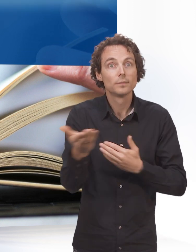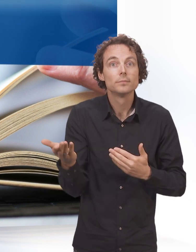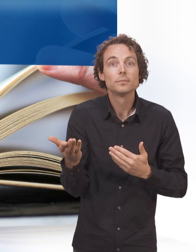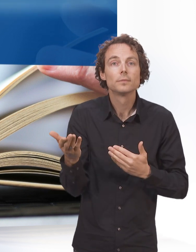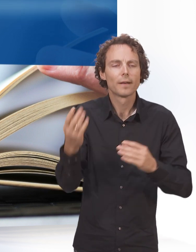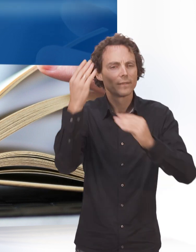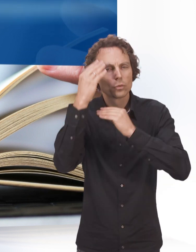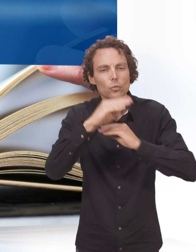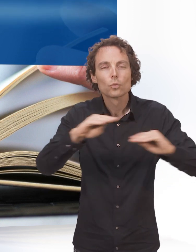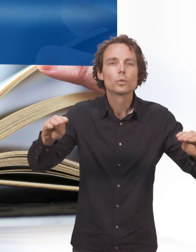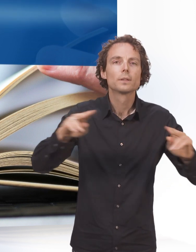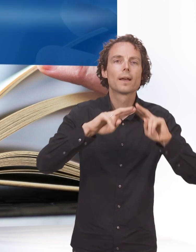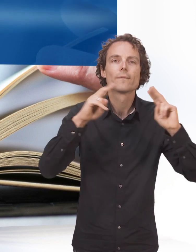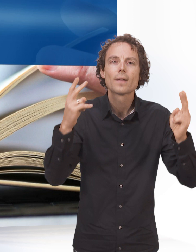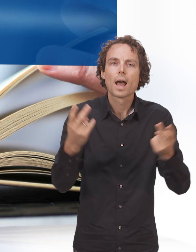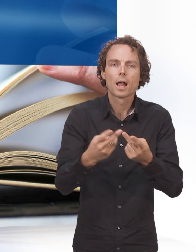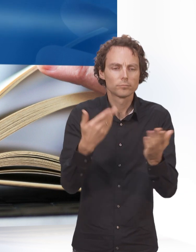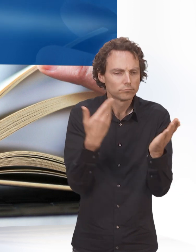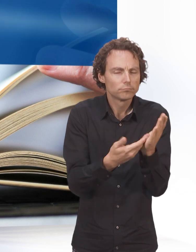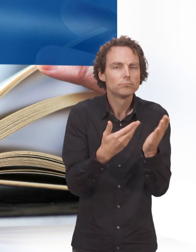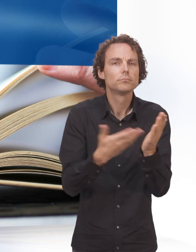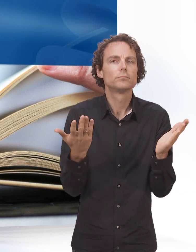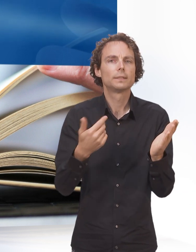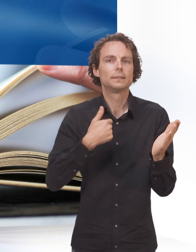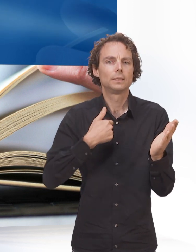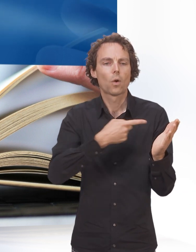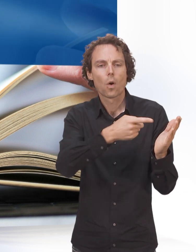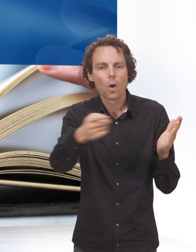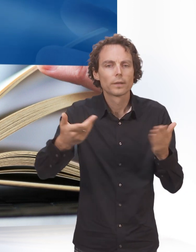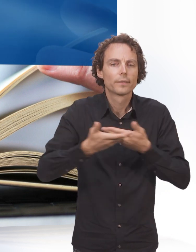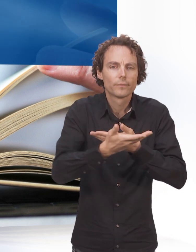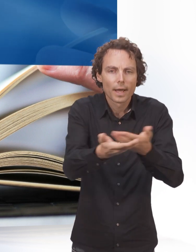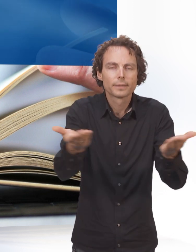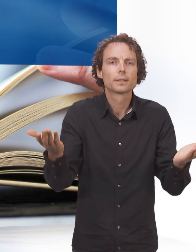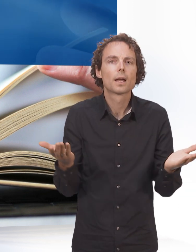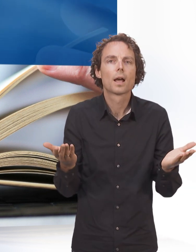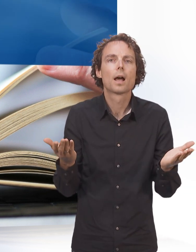hab. Verkündet der Welt das, was ich euch